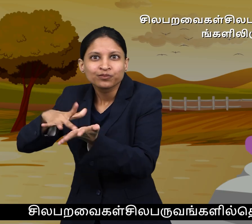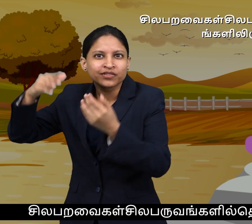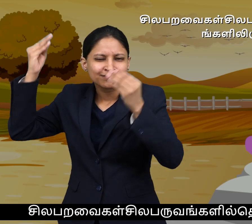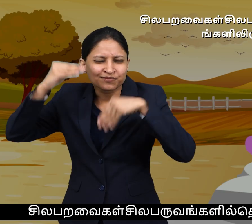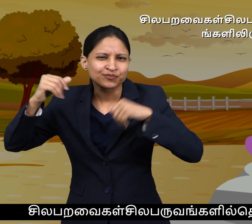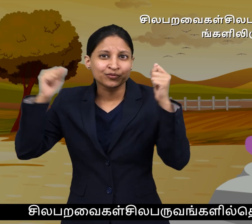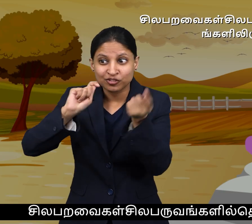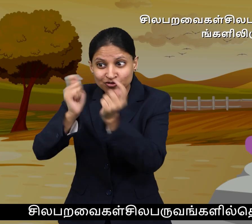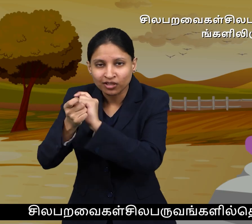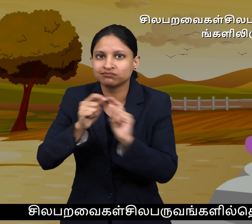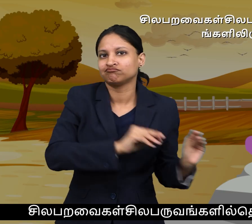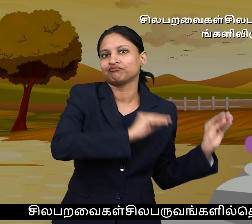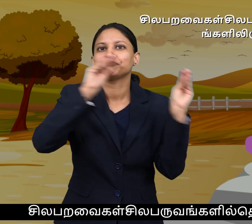வருகின்றன.